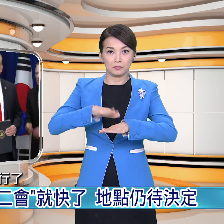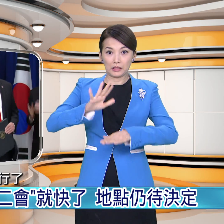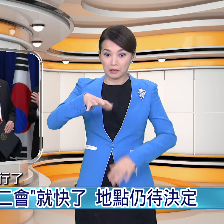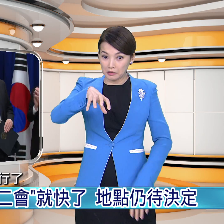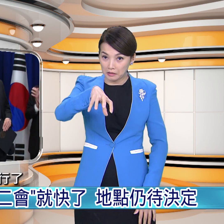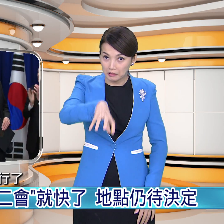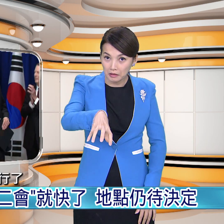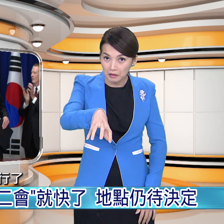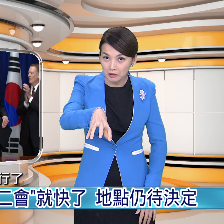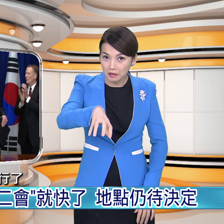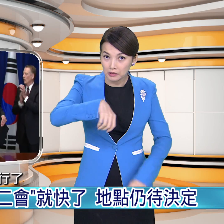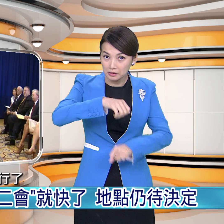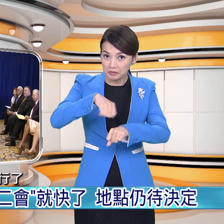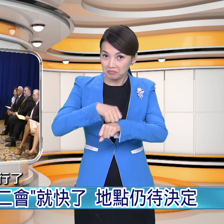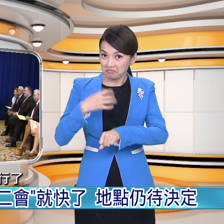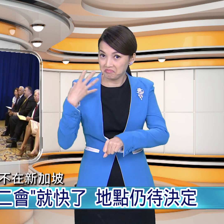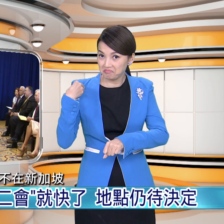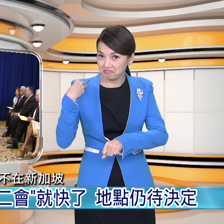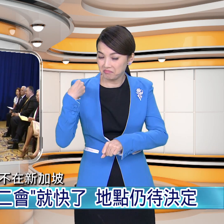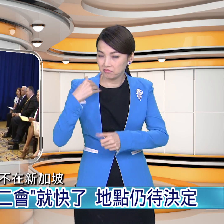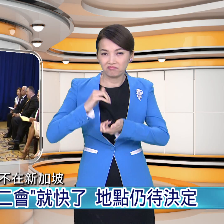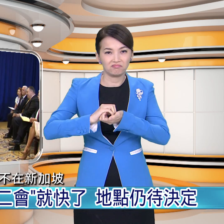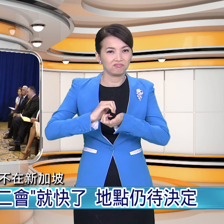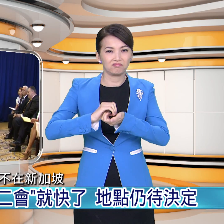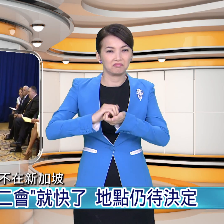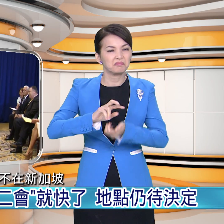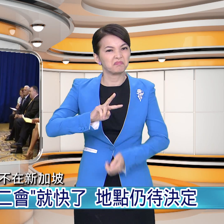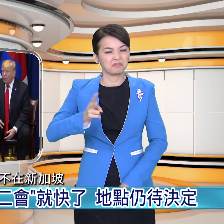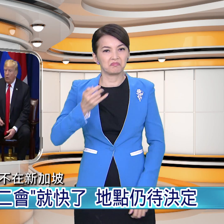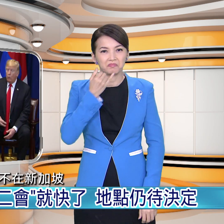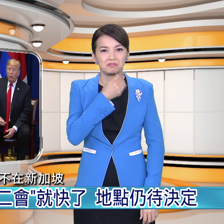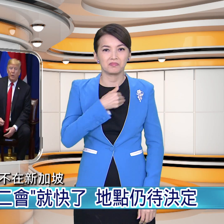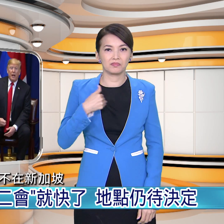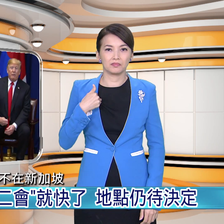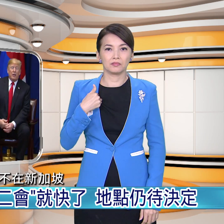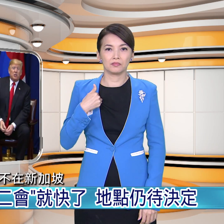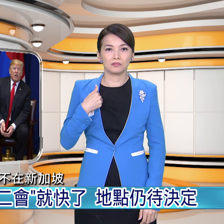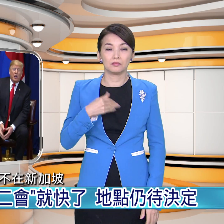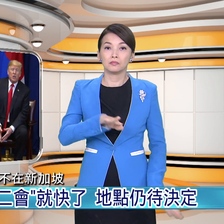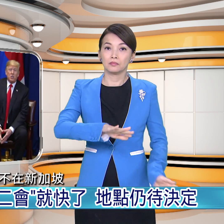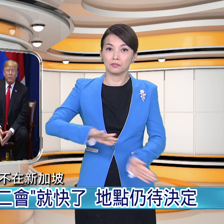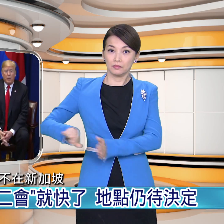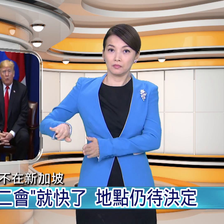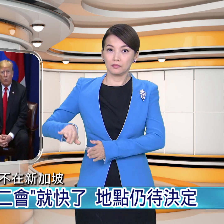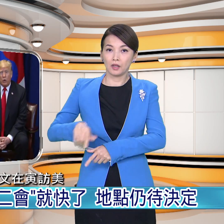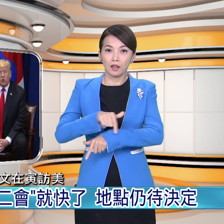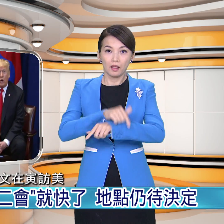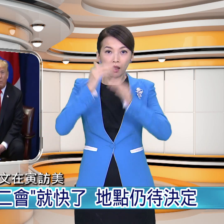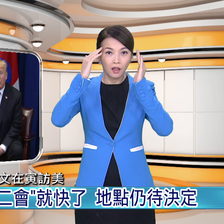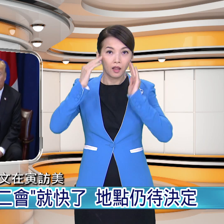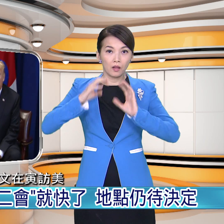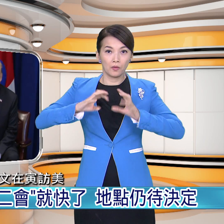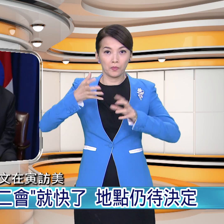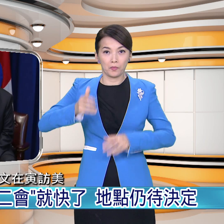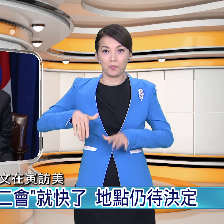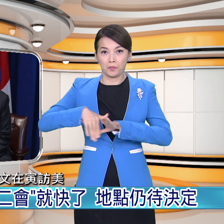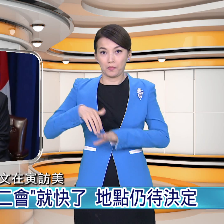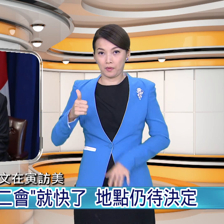就会举行了，不过地点可能不在新加坡。而另外，南韩总统文在寅访